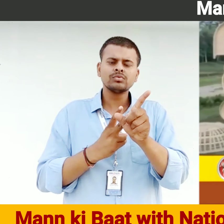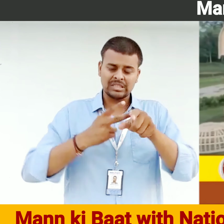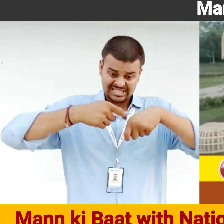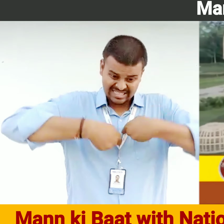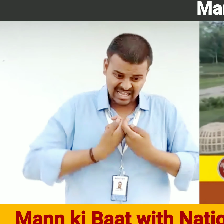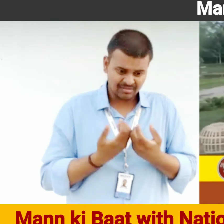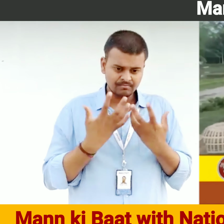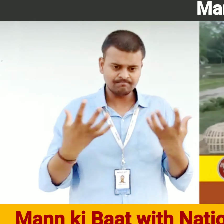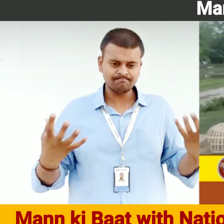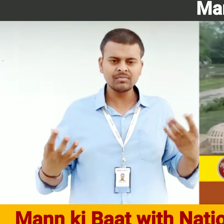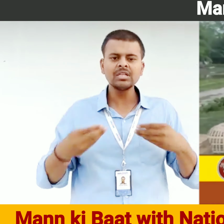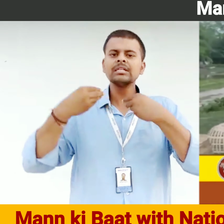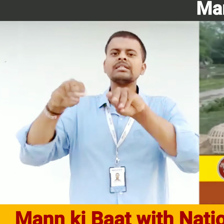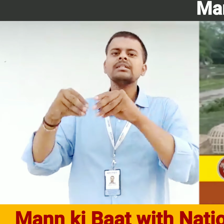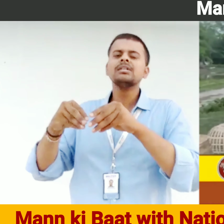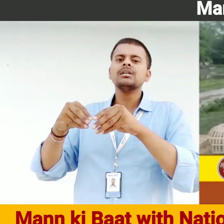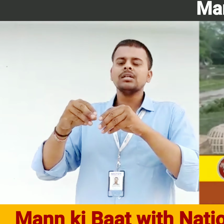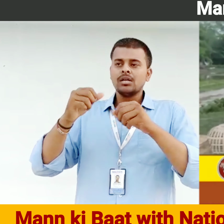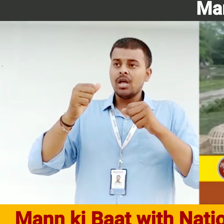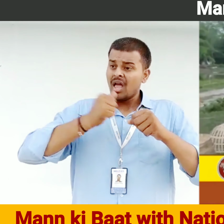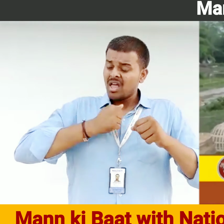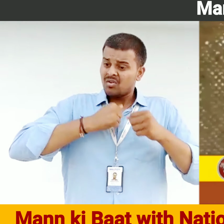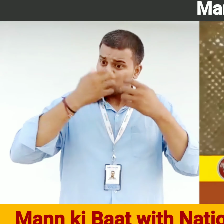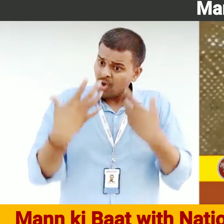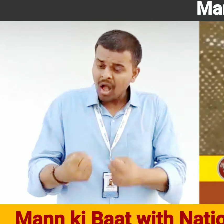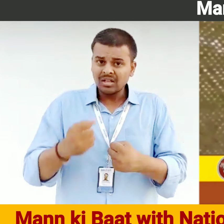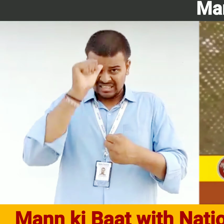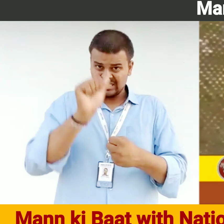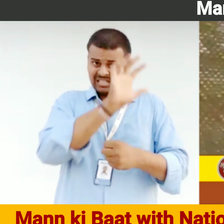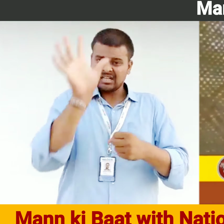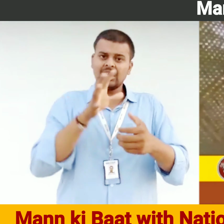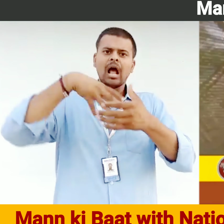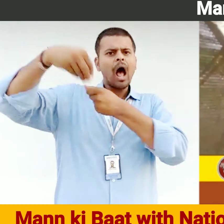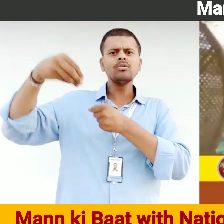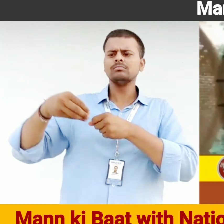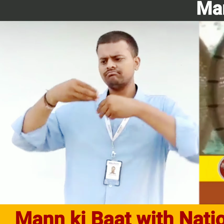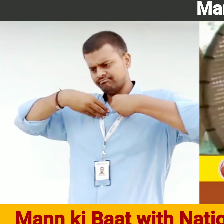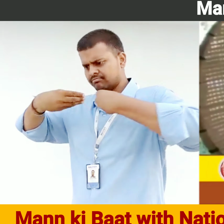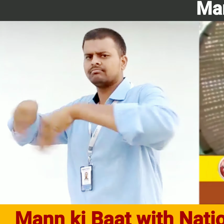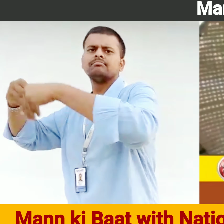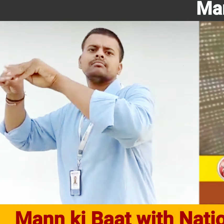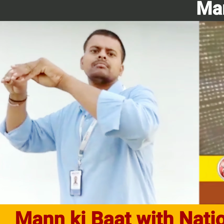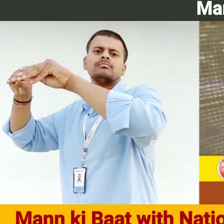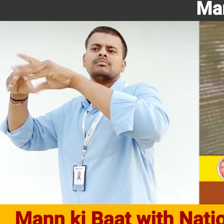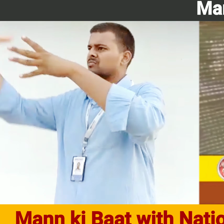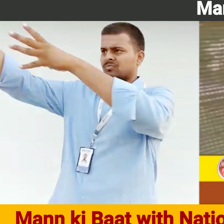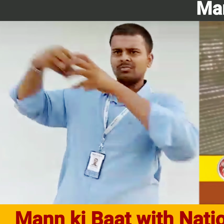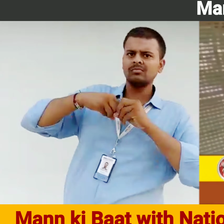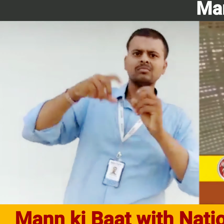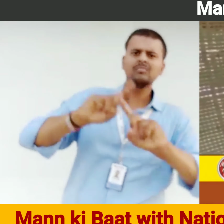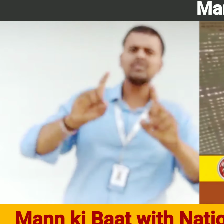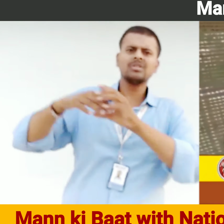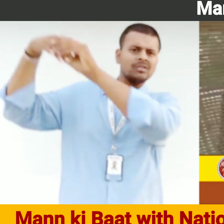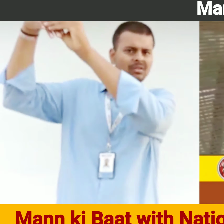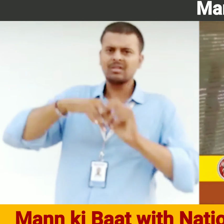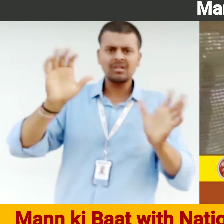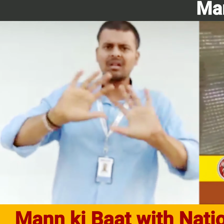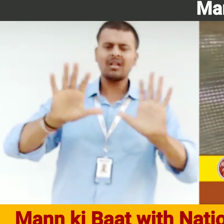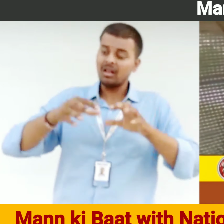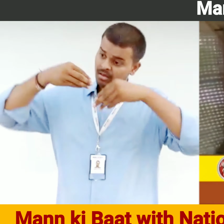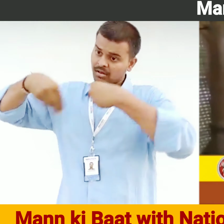वे अपने बैम्बू प्रोडक्ट को एक ग्लोबल ब्रांड बनाएंगे। मुझे पूरा भरोसा है आत्मनिर्भर